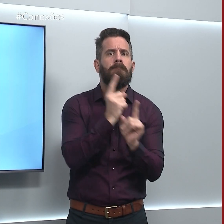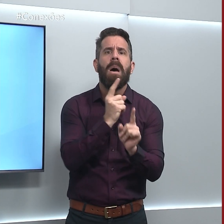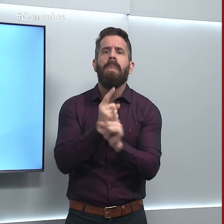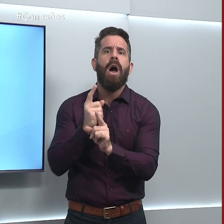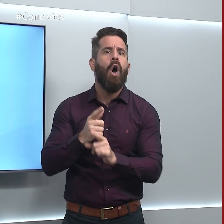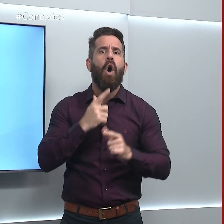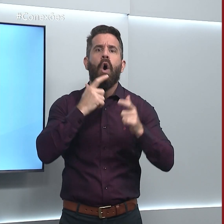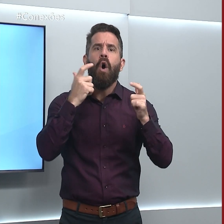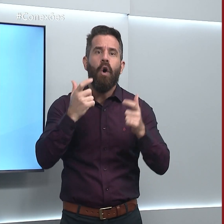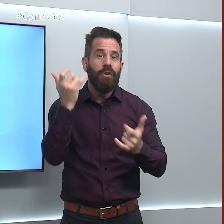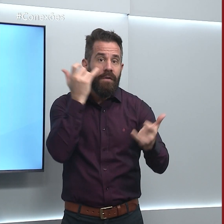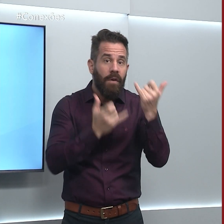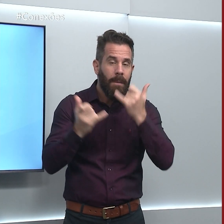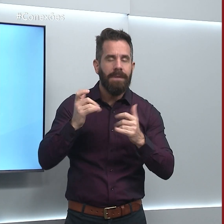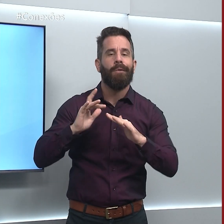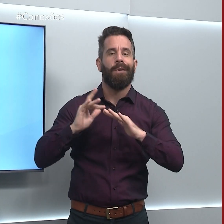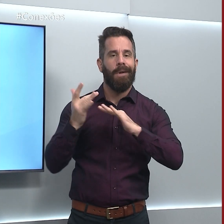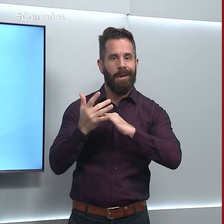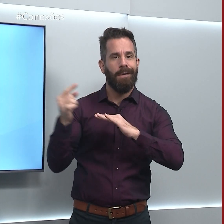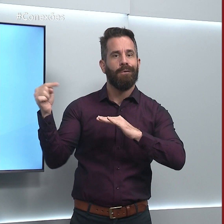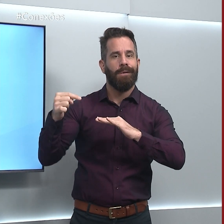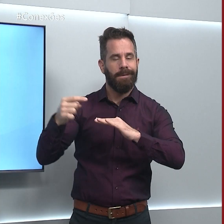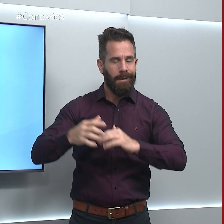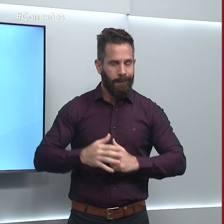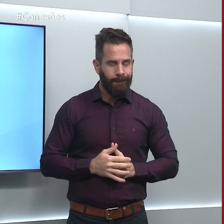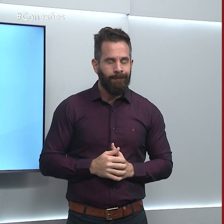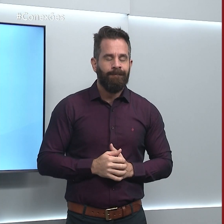meio das redes sociais.